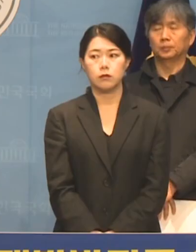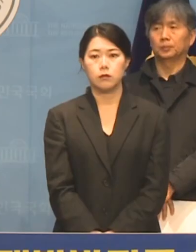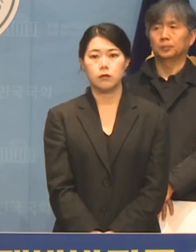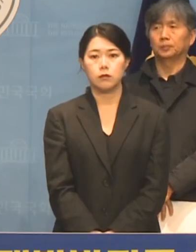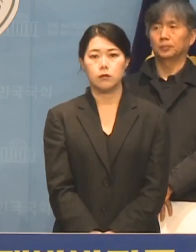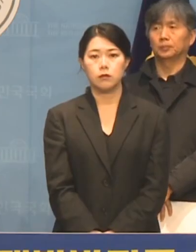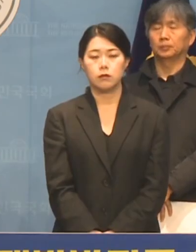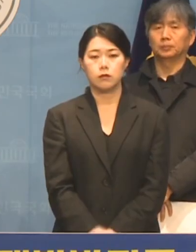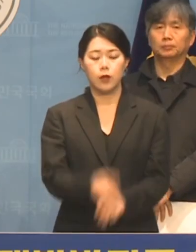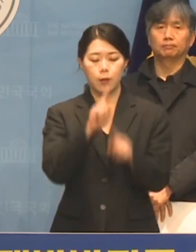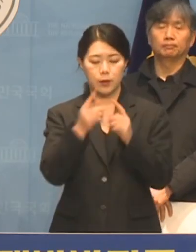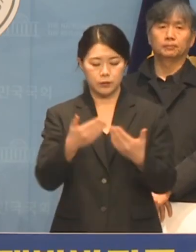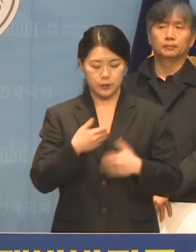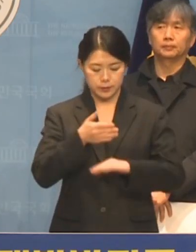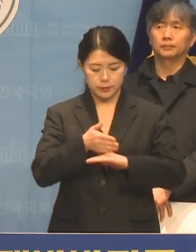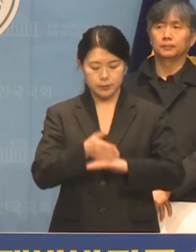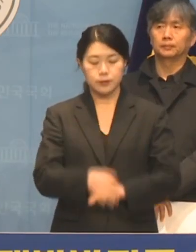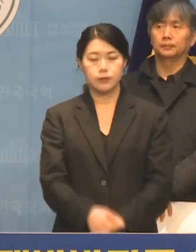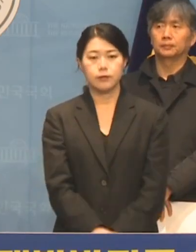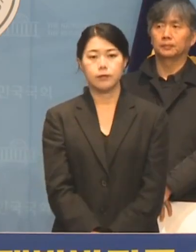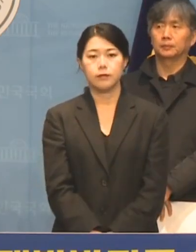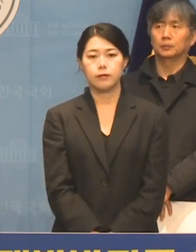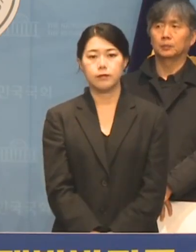예, 말씀 감사합니다.